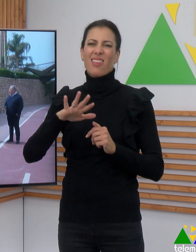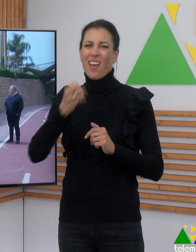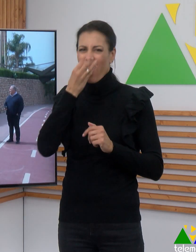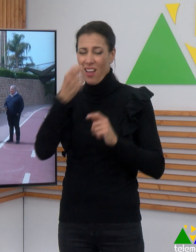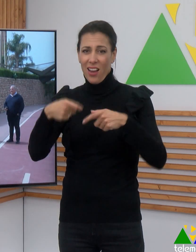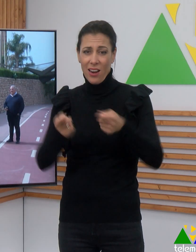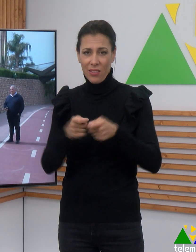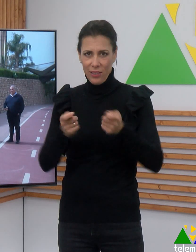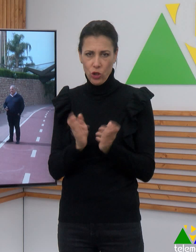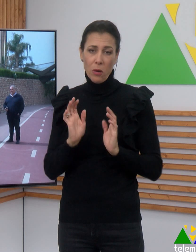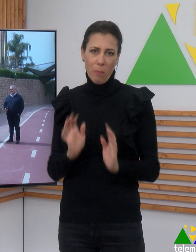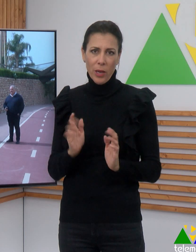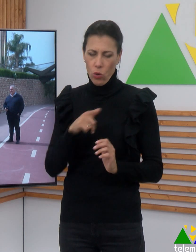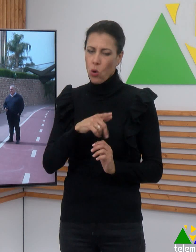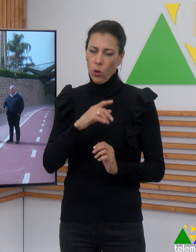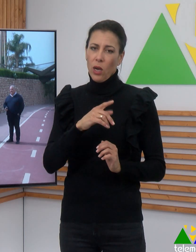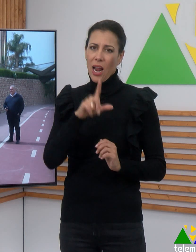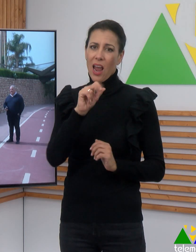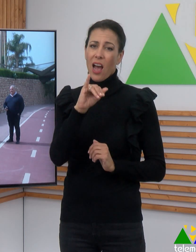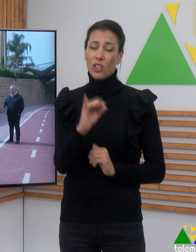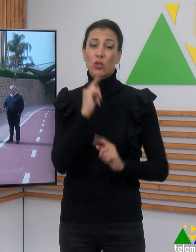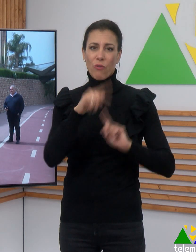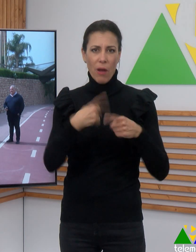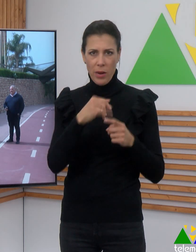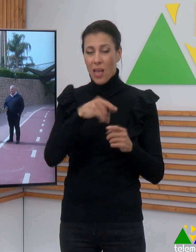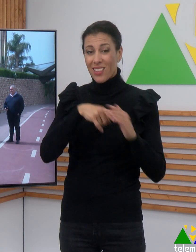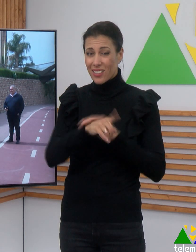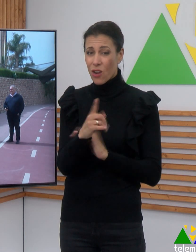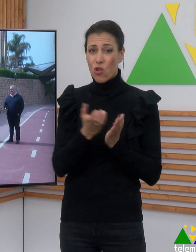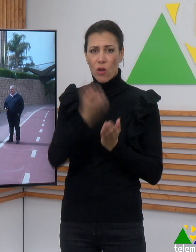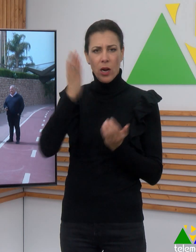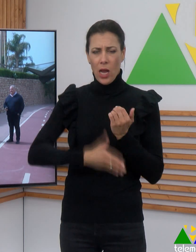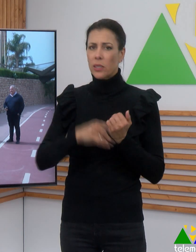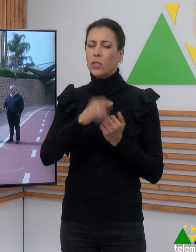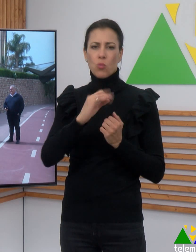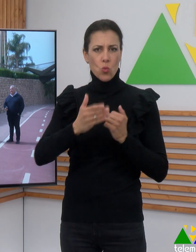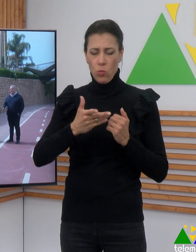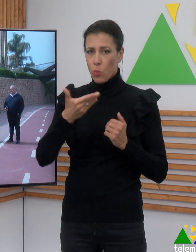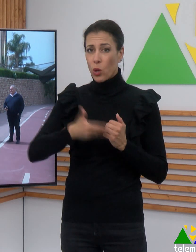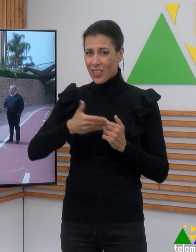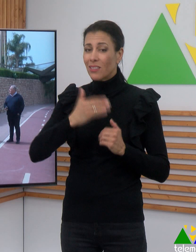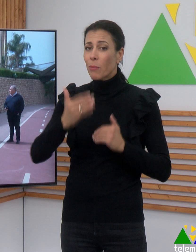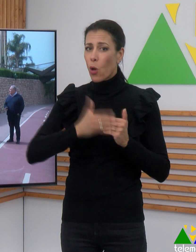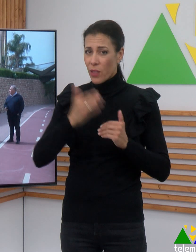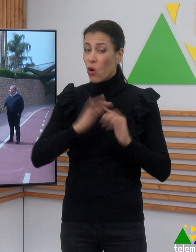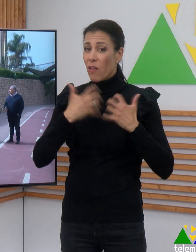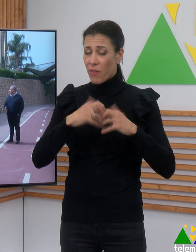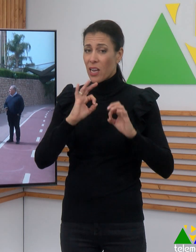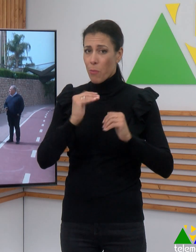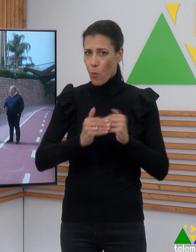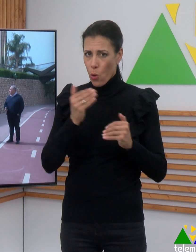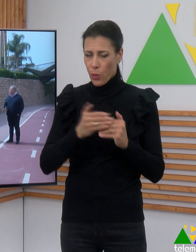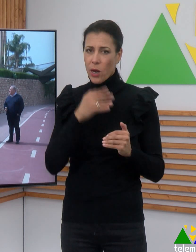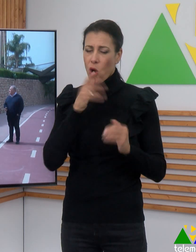que tuvieron una incidencia muy importante en el desarrollo cañero moderno, de las fábricas modernas, en